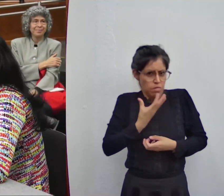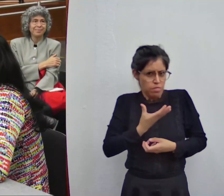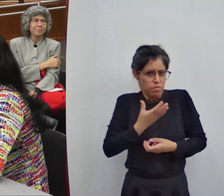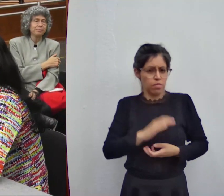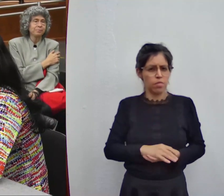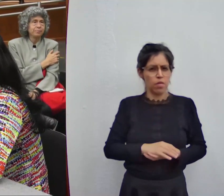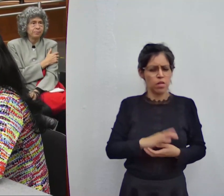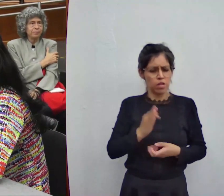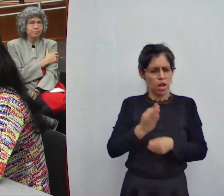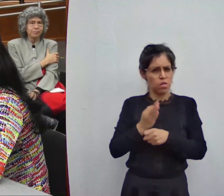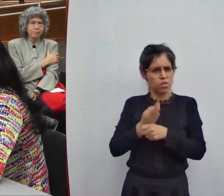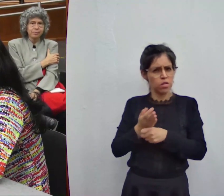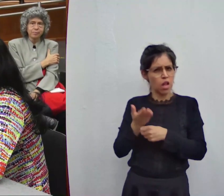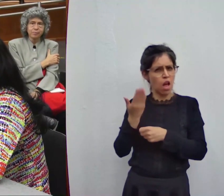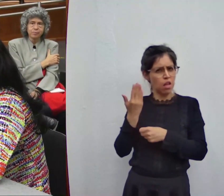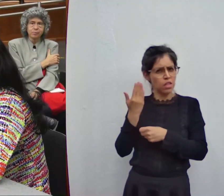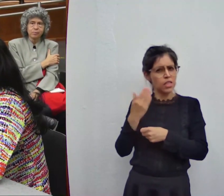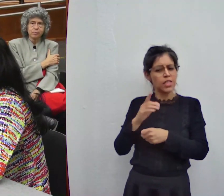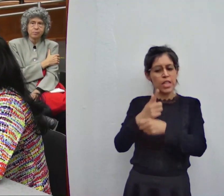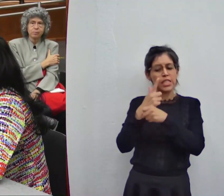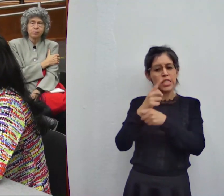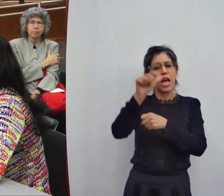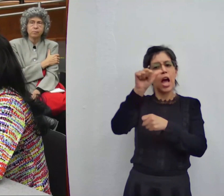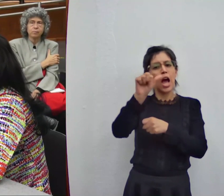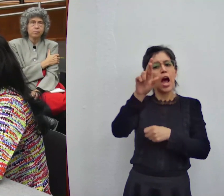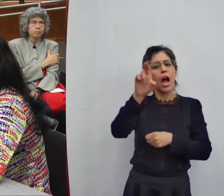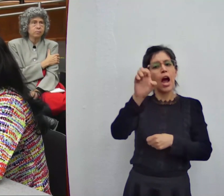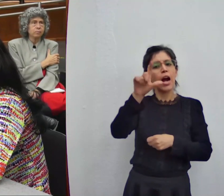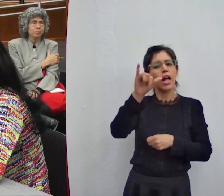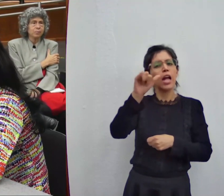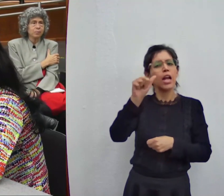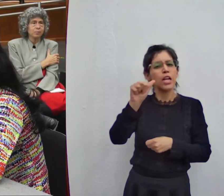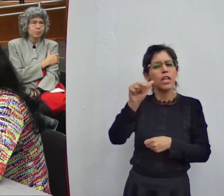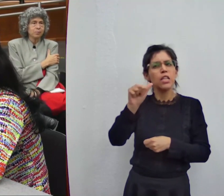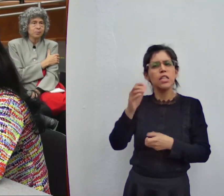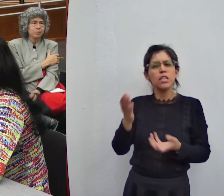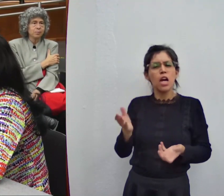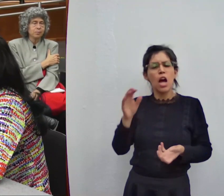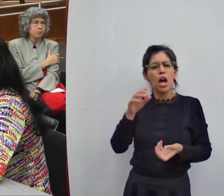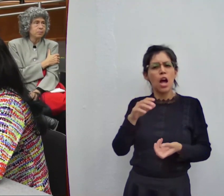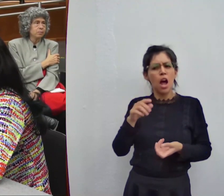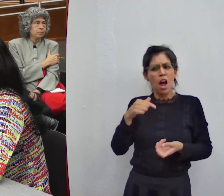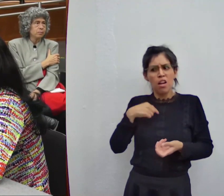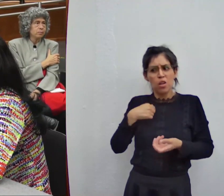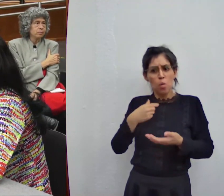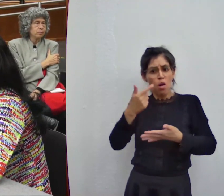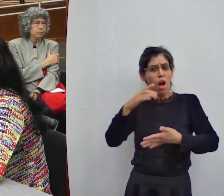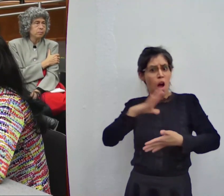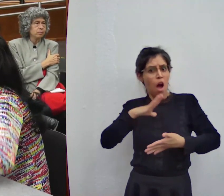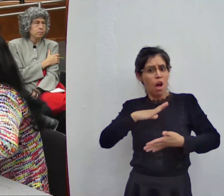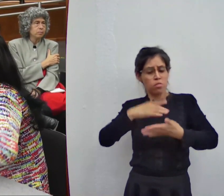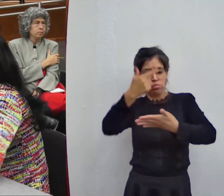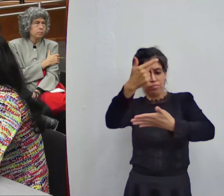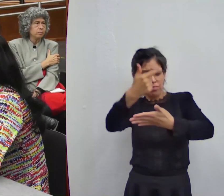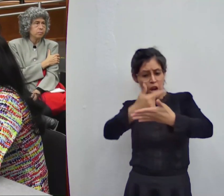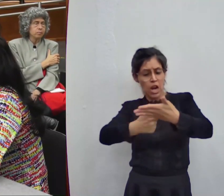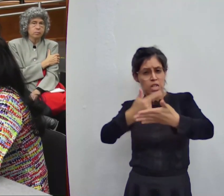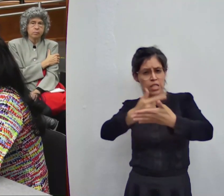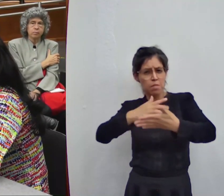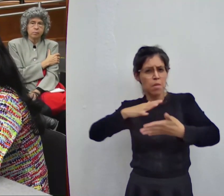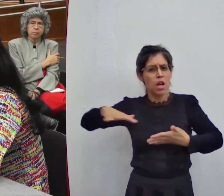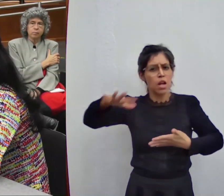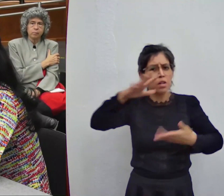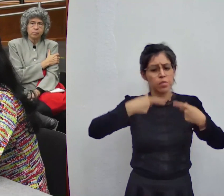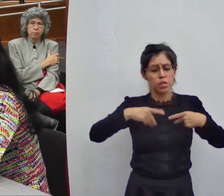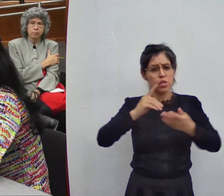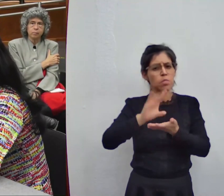lo que decía la licenciada de Areli con lo de que hay una base de datos para todos los discapacitados, pero les